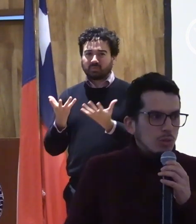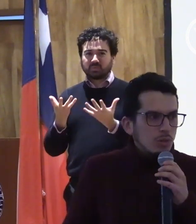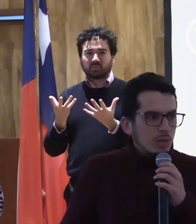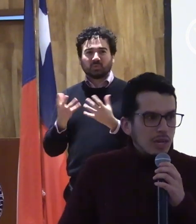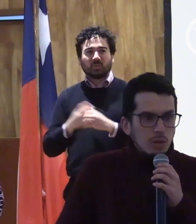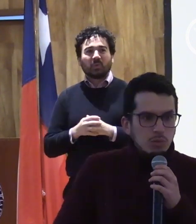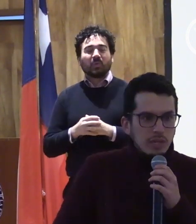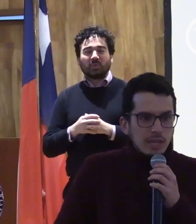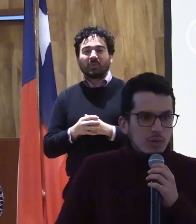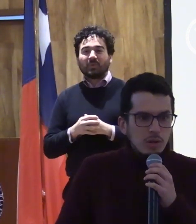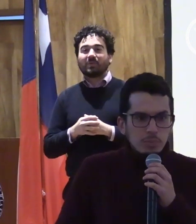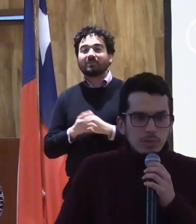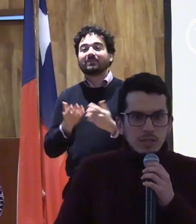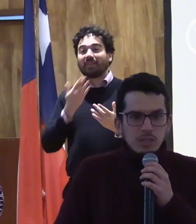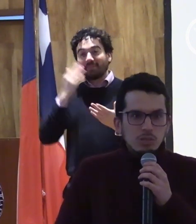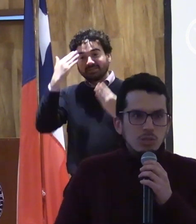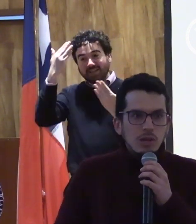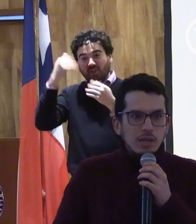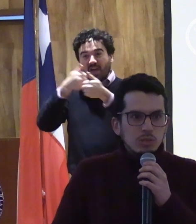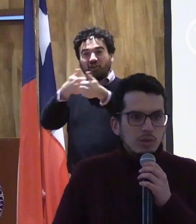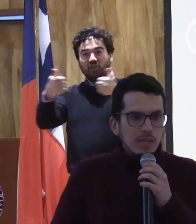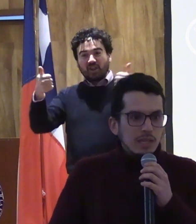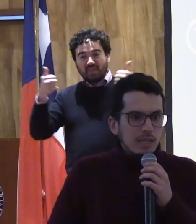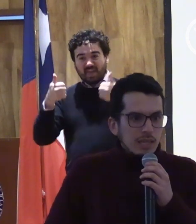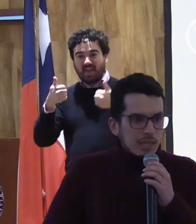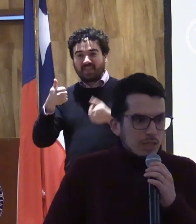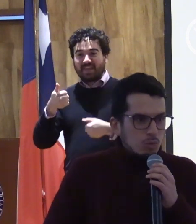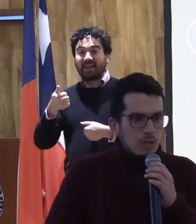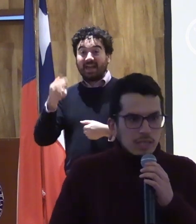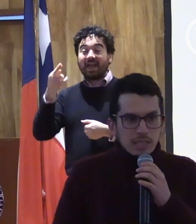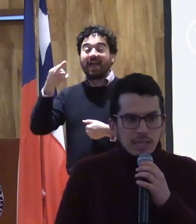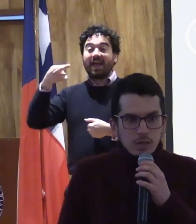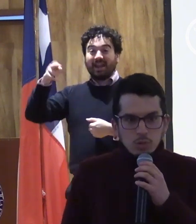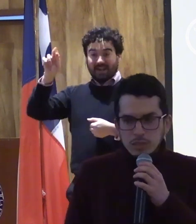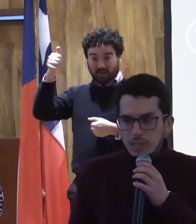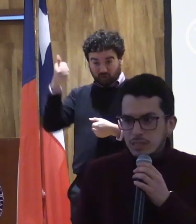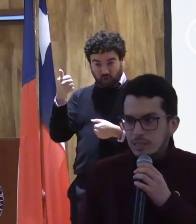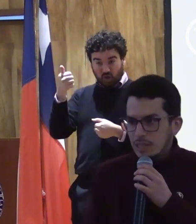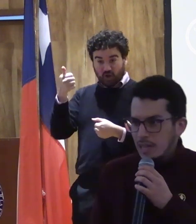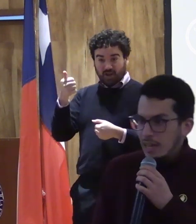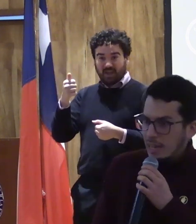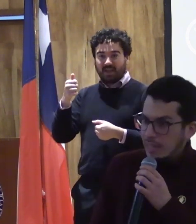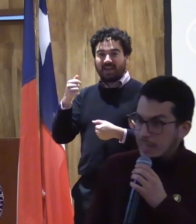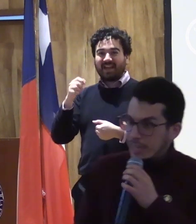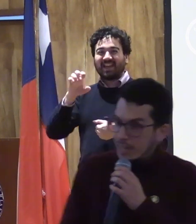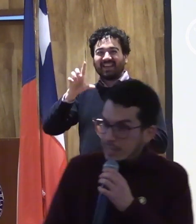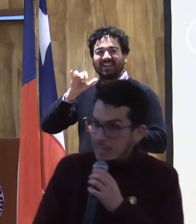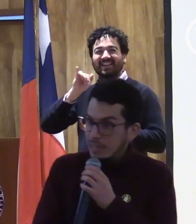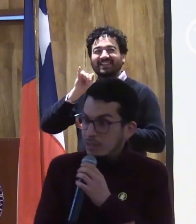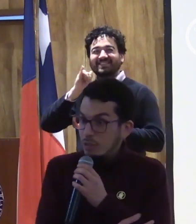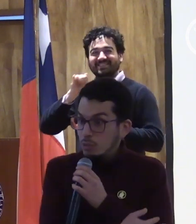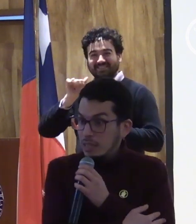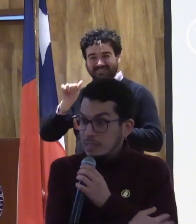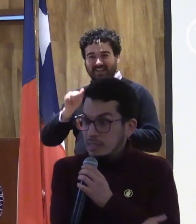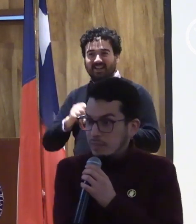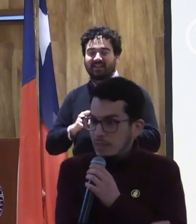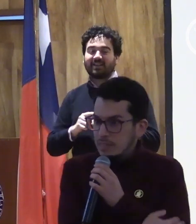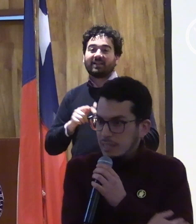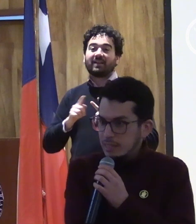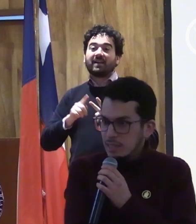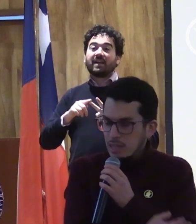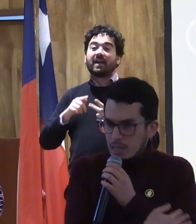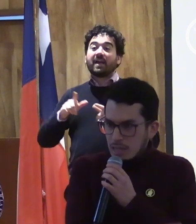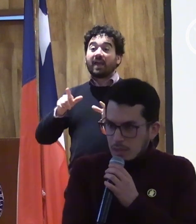¿no es cierto?, a las autoridades correspondientes, ¿no es cierto?, la rectora, doctora Elisa Laya Cortés, a la decana de la Facultad de